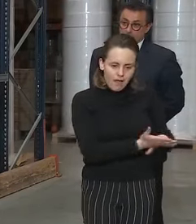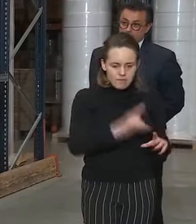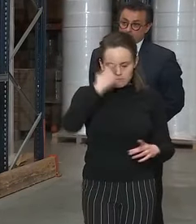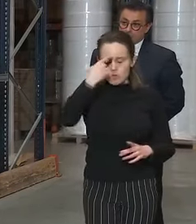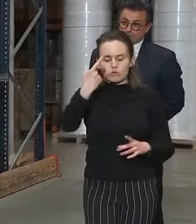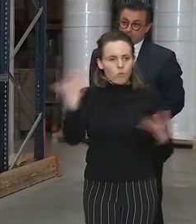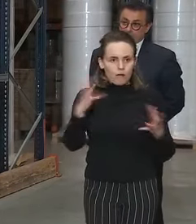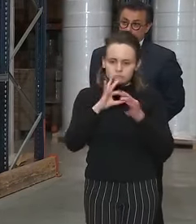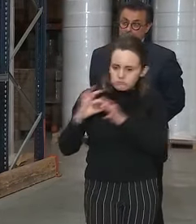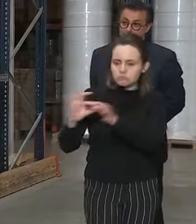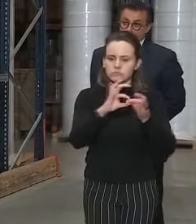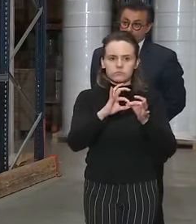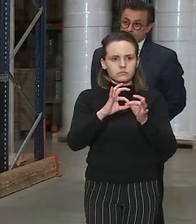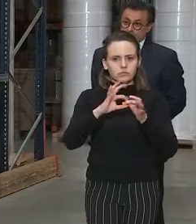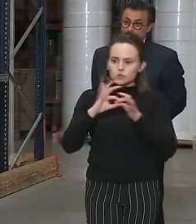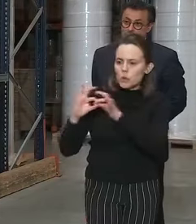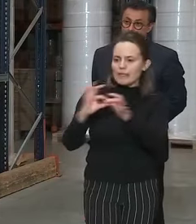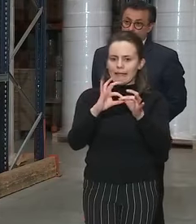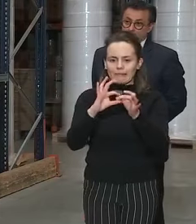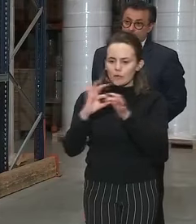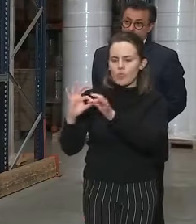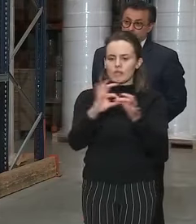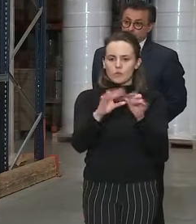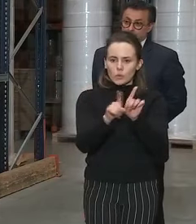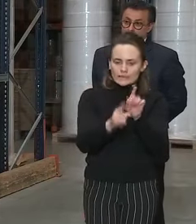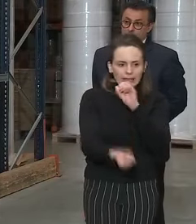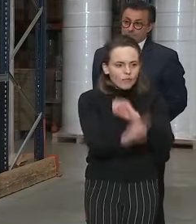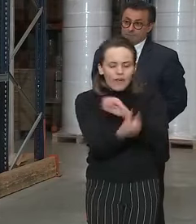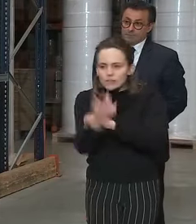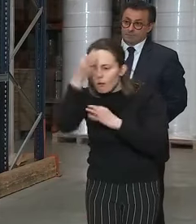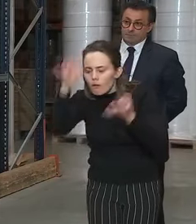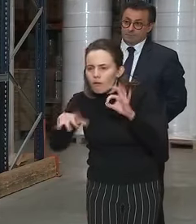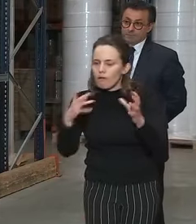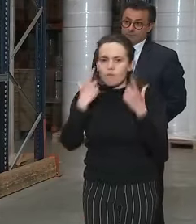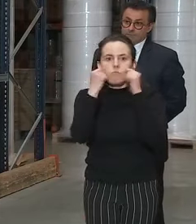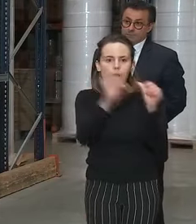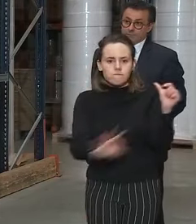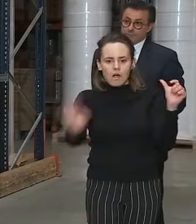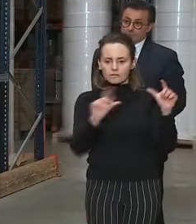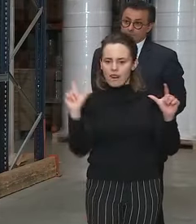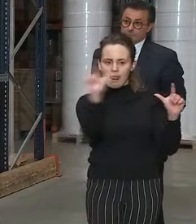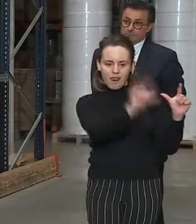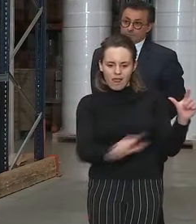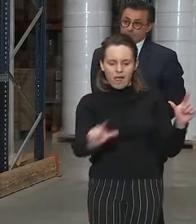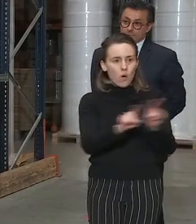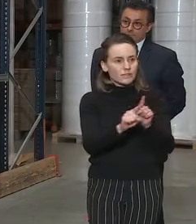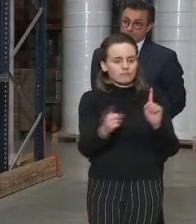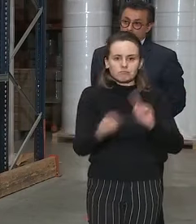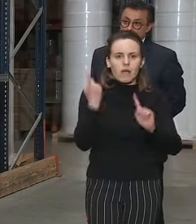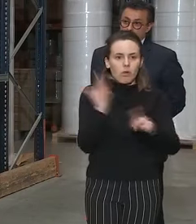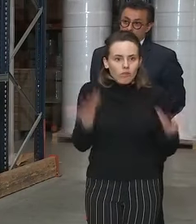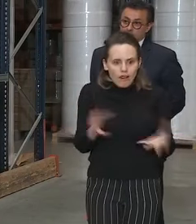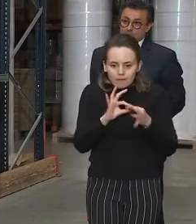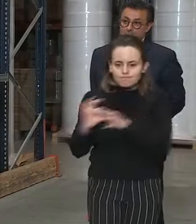les solidarités, à multiplier les innovations qu'on voit d'ailleurs partout dans le pays, et à se tenir les coudes